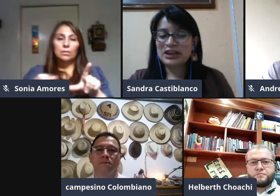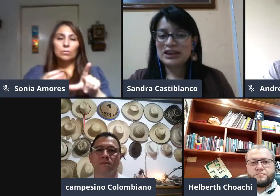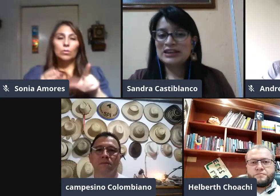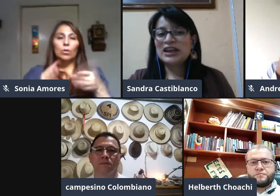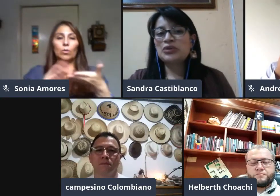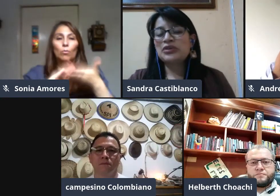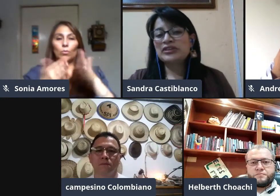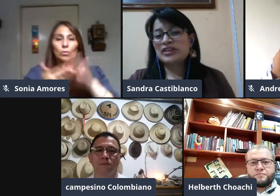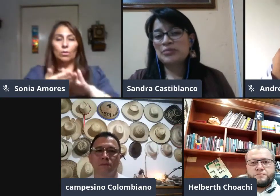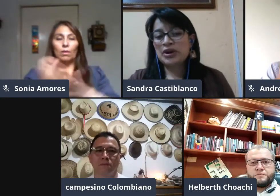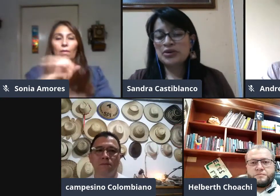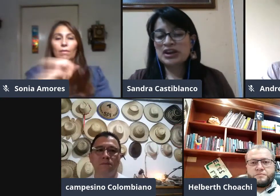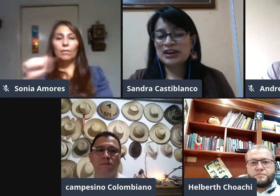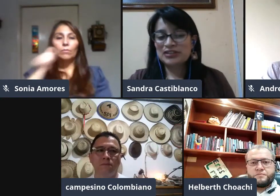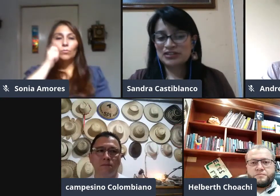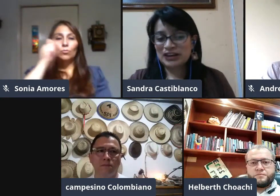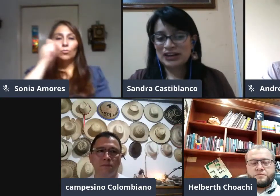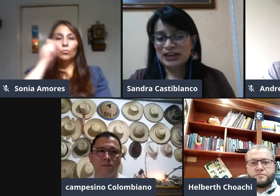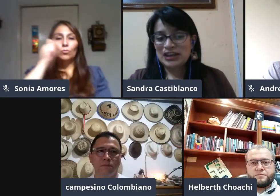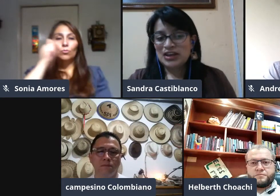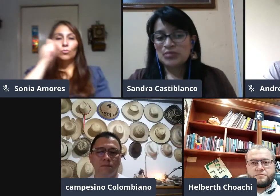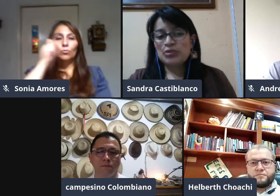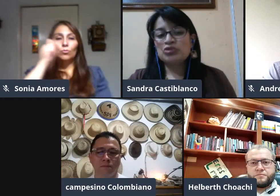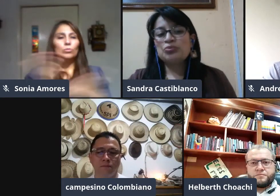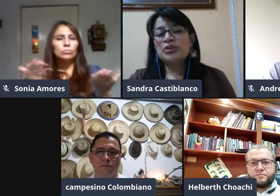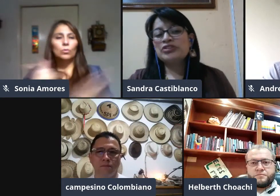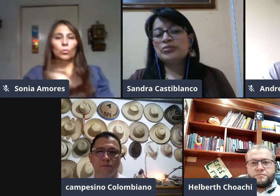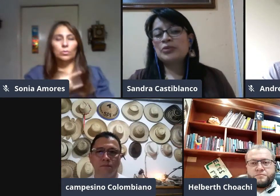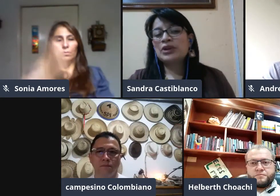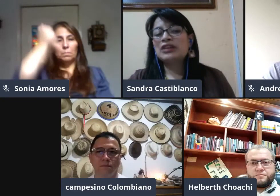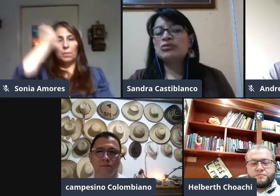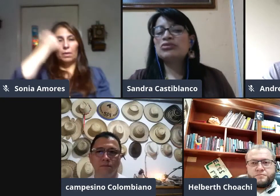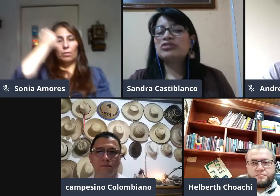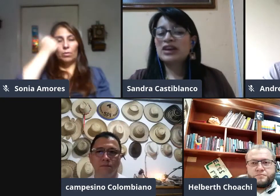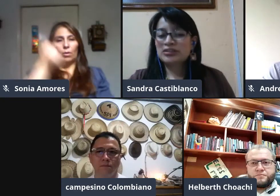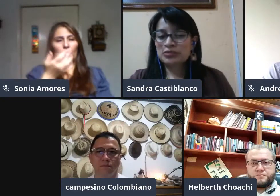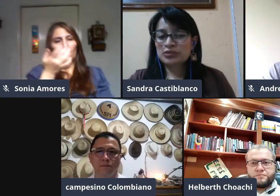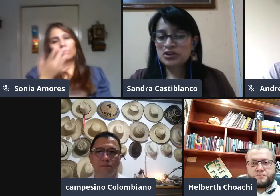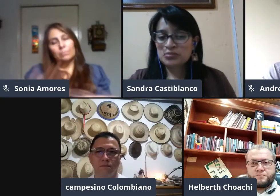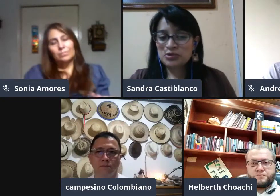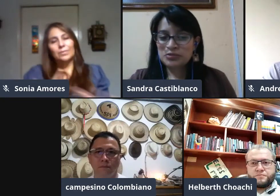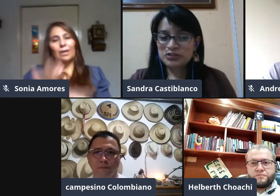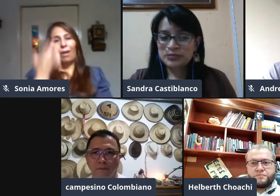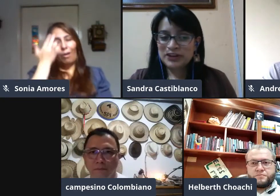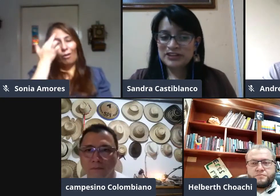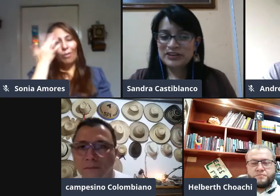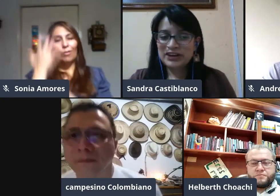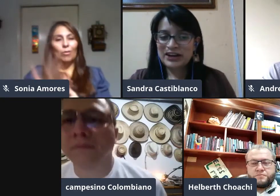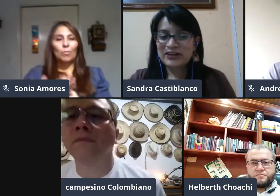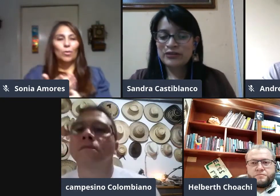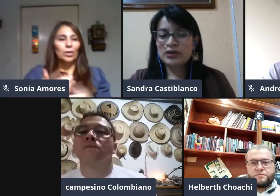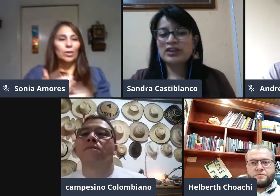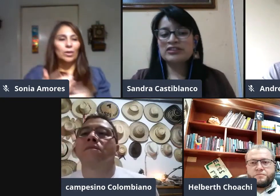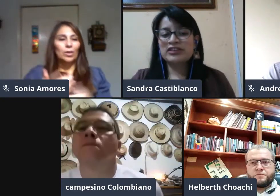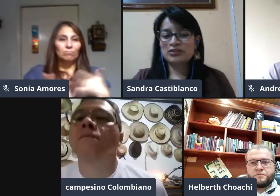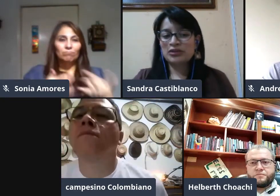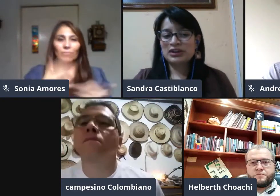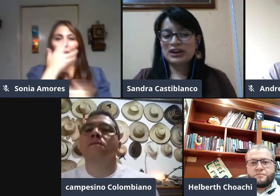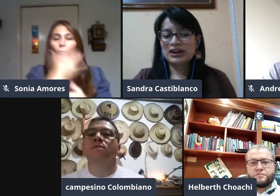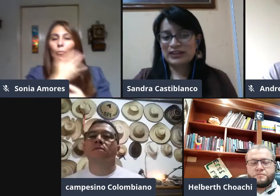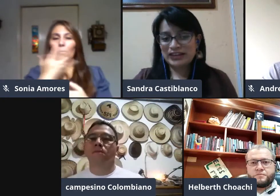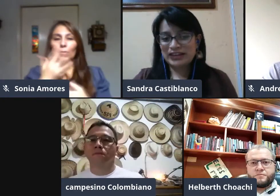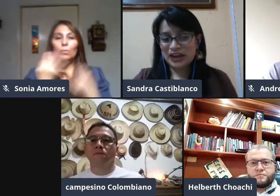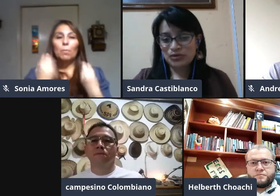Derechos Humanos de la Universidad Pedagógica Nacional. Por supuesto, por el entusiasmo y compromiso para llevar a cabo